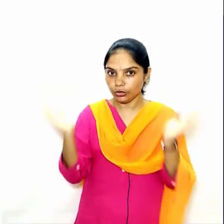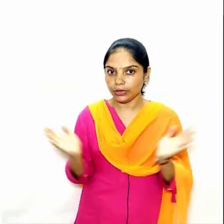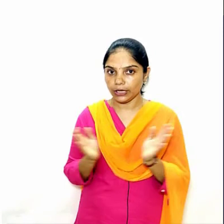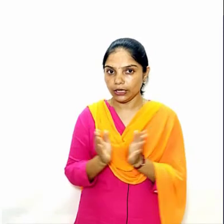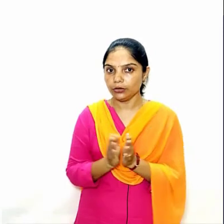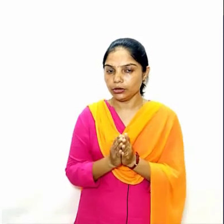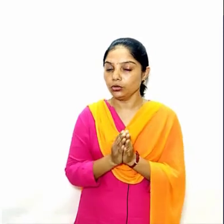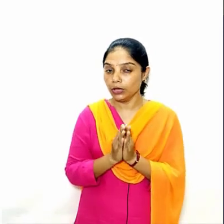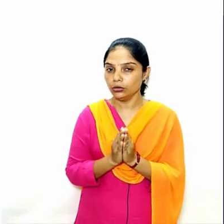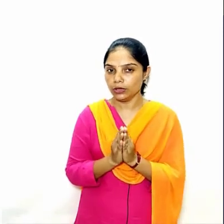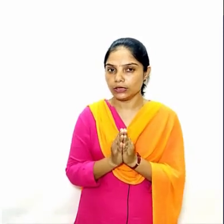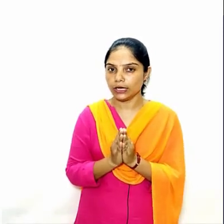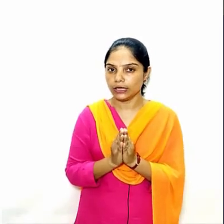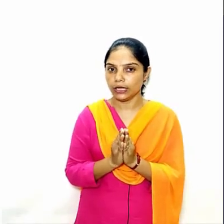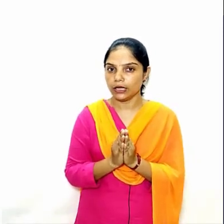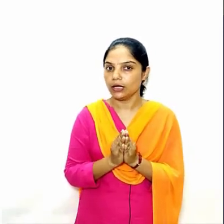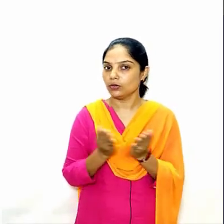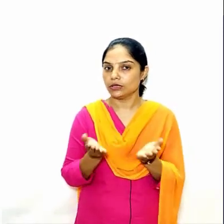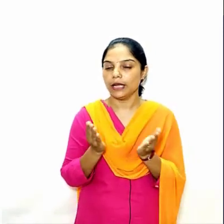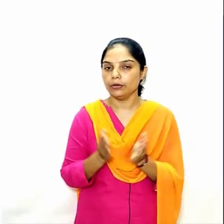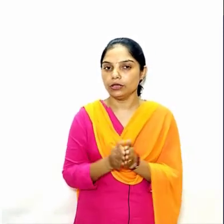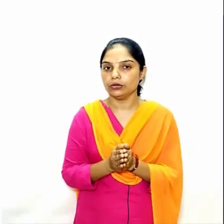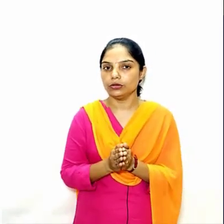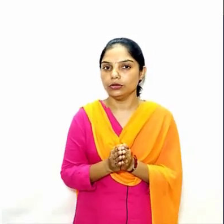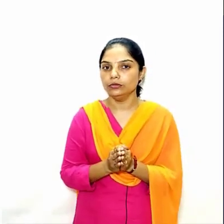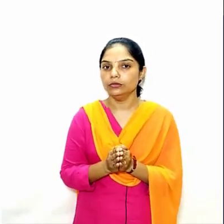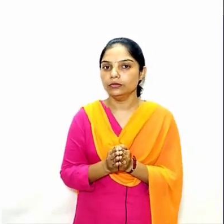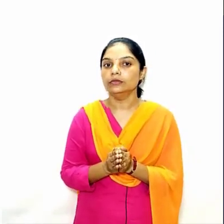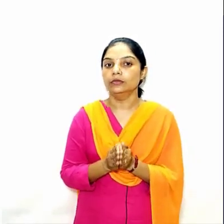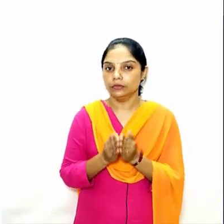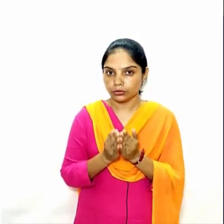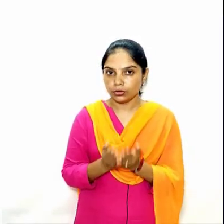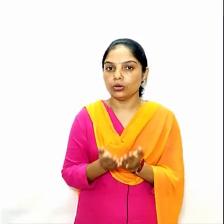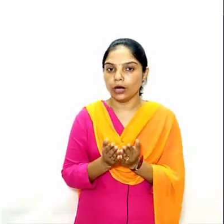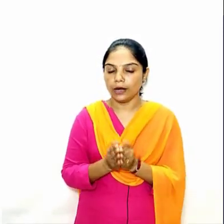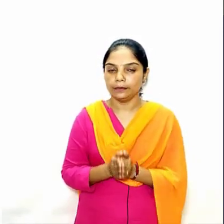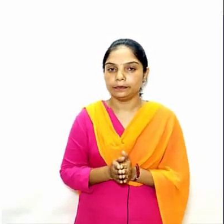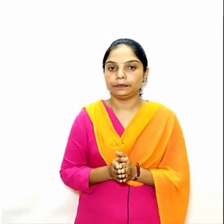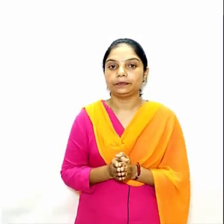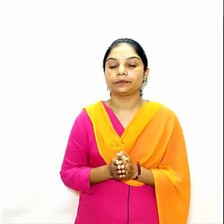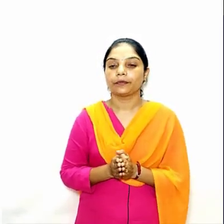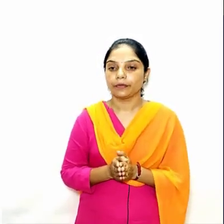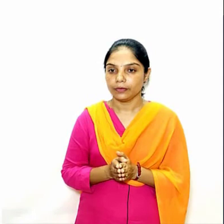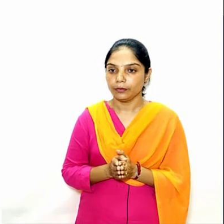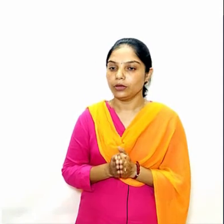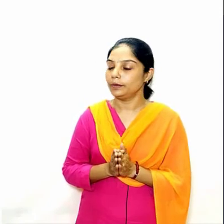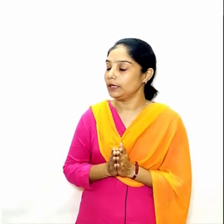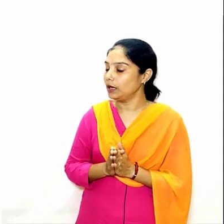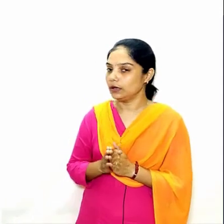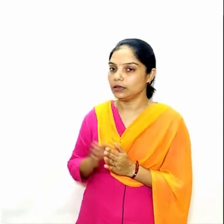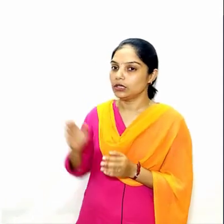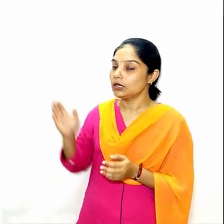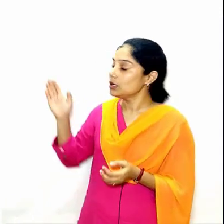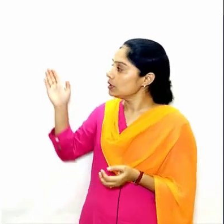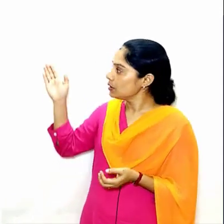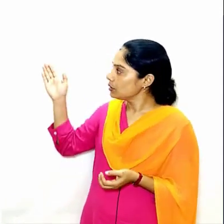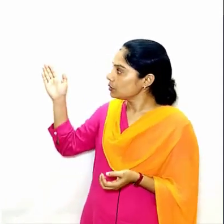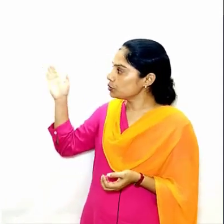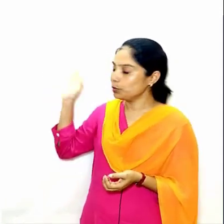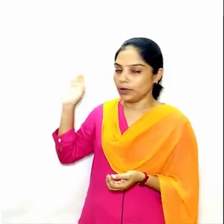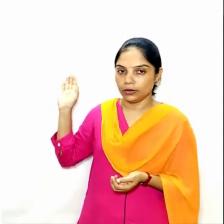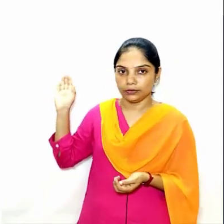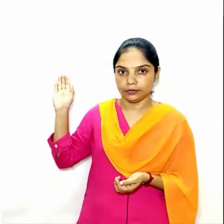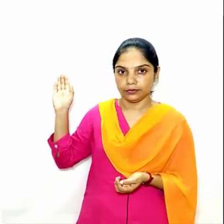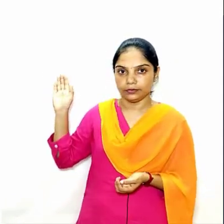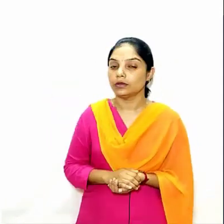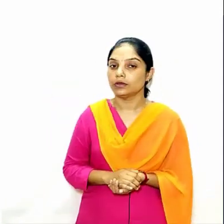ठंड के दिनों में देखा ना तुम्हें, धुआं धुआं सा रहता है, क्या बोलते हो उसे तुम? कोहरा। बहुत बढ़िया।